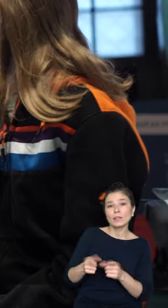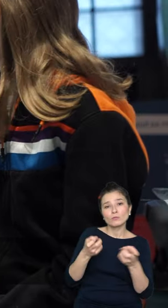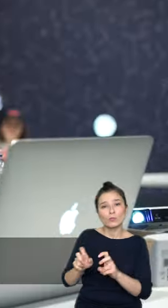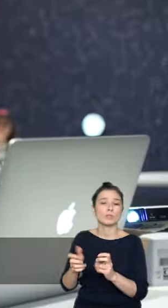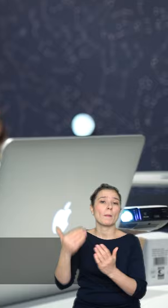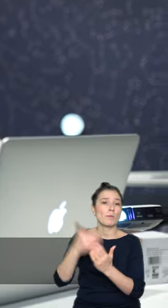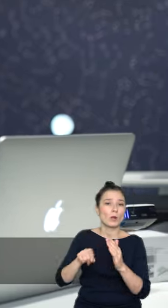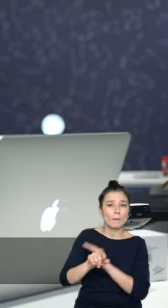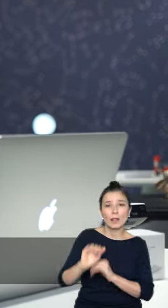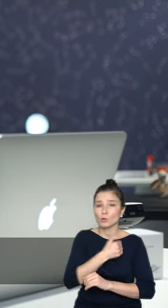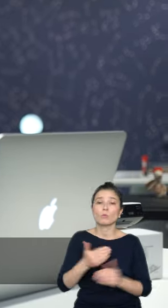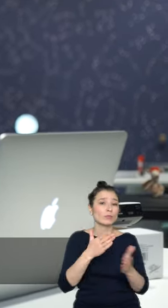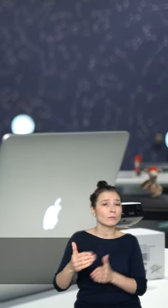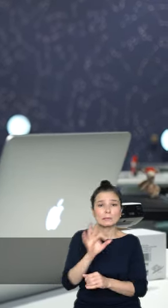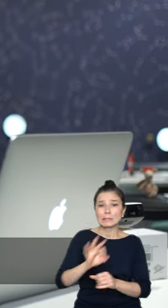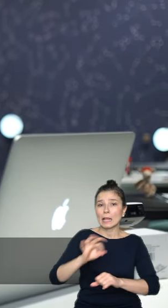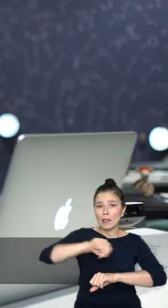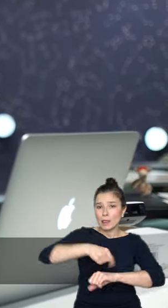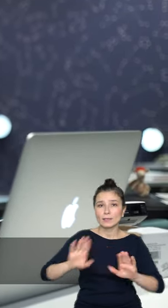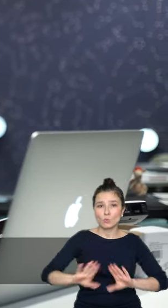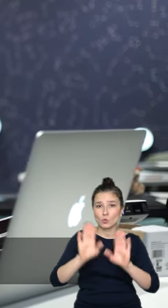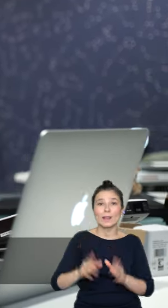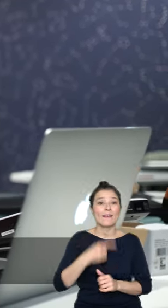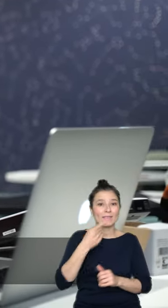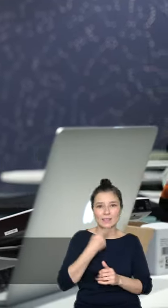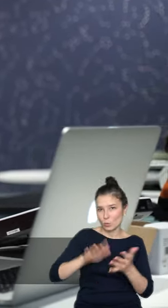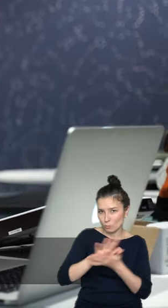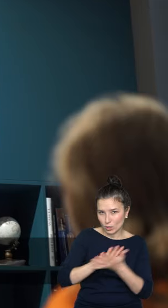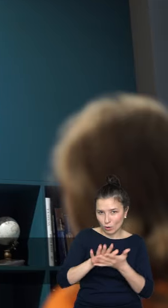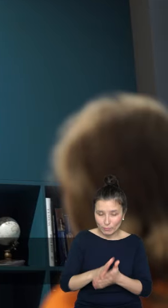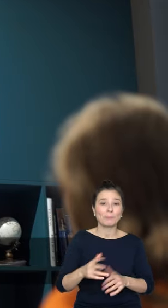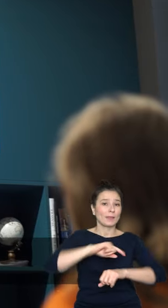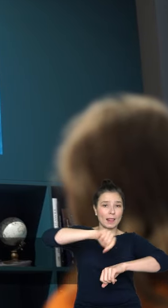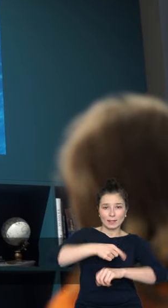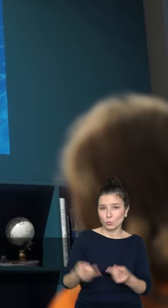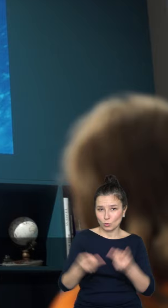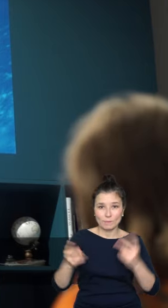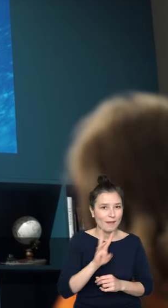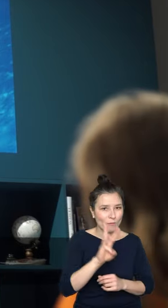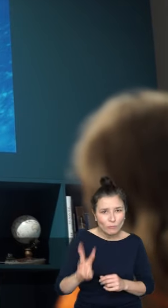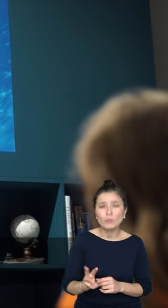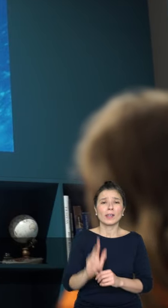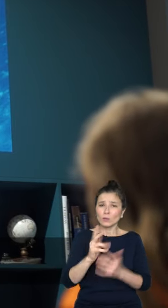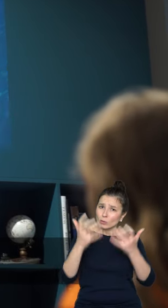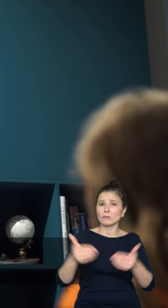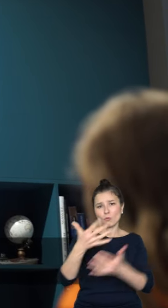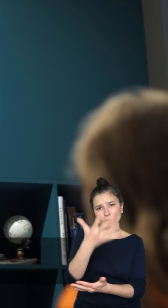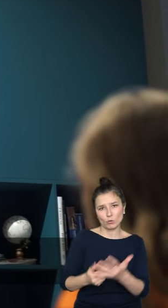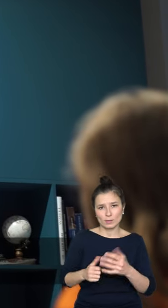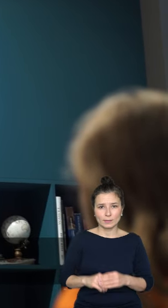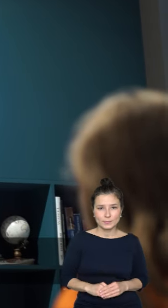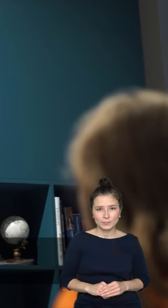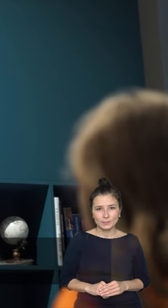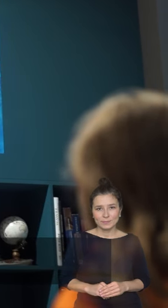szkół. Przygotowaliśmy specjalną lekcję muzealną w języku migowym. Jest ona dostępna na stronie internetowej i mogą z niej korzystać